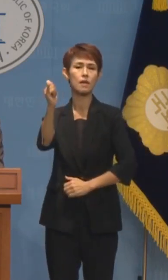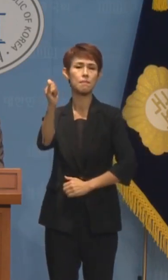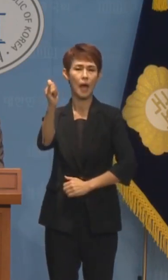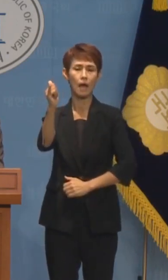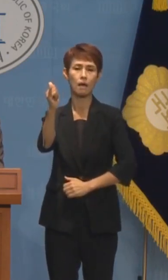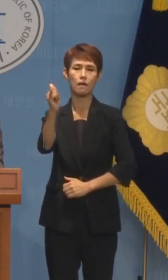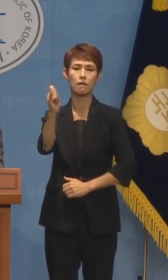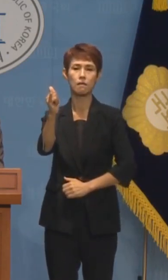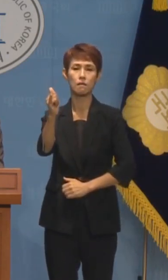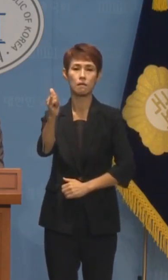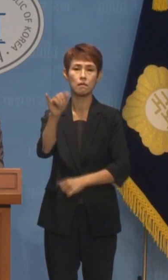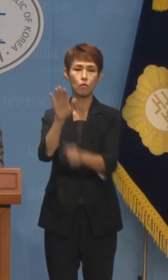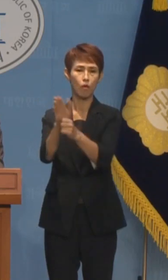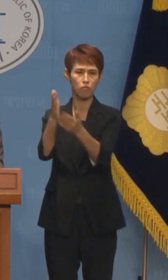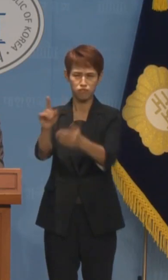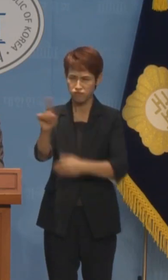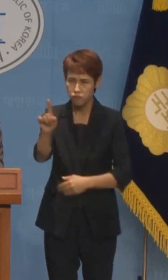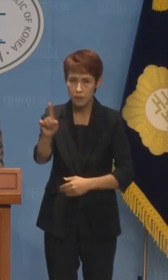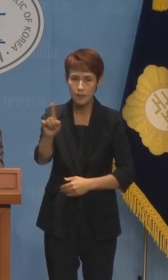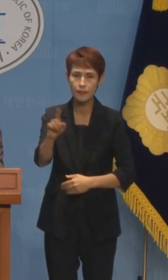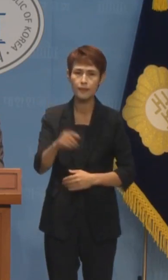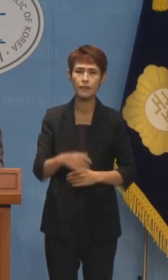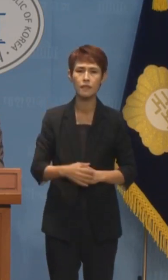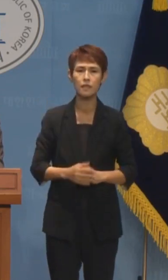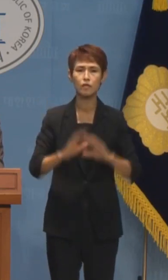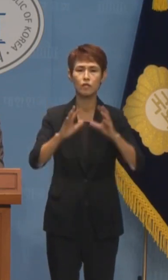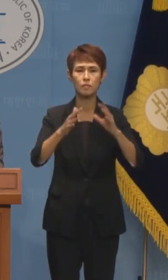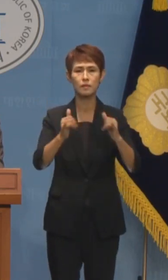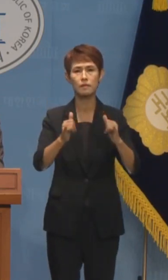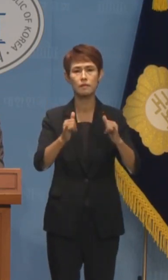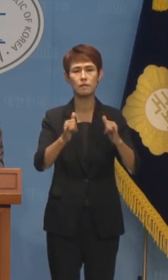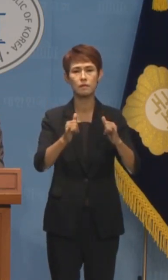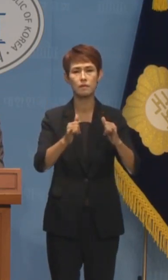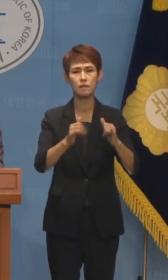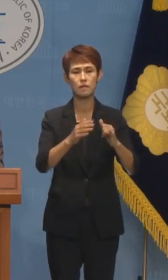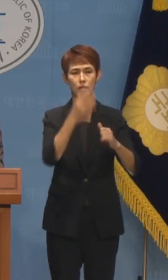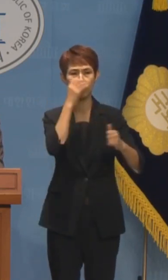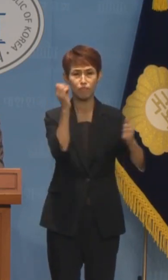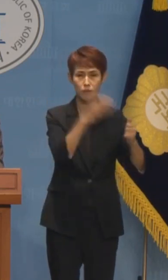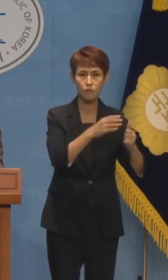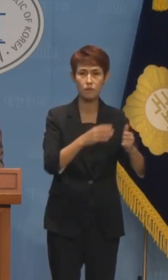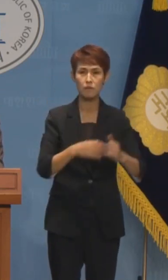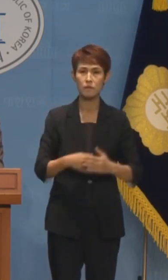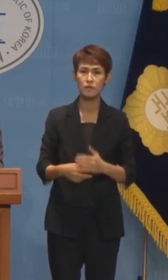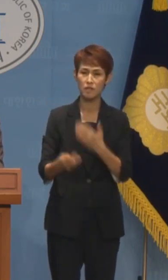패스라 국민의 목숨을 담보로 의료 농단을 이어가겠다는